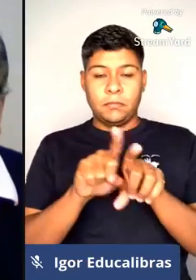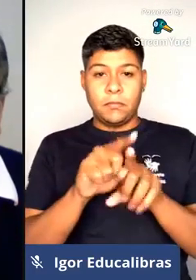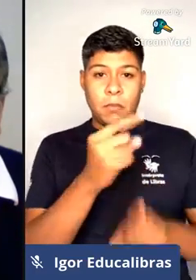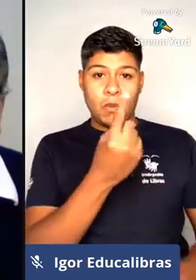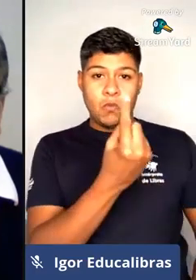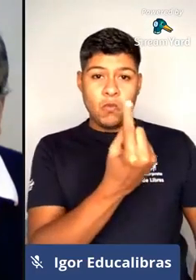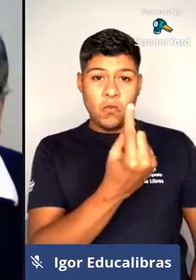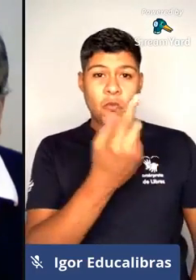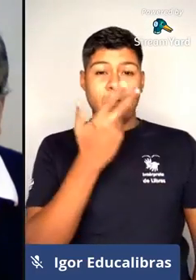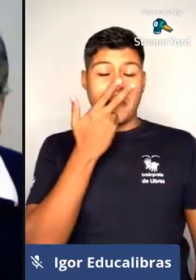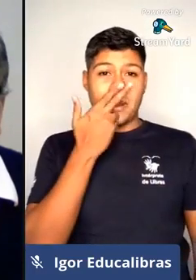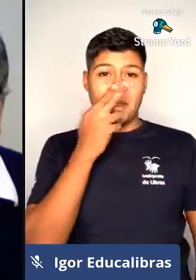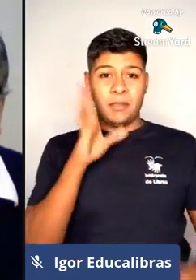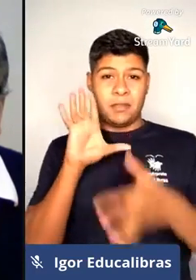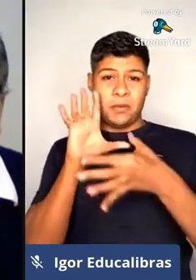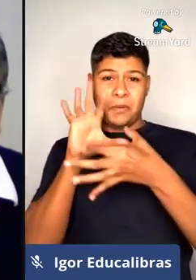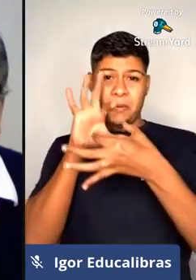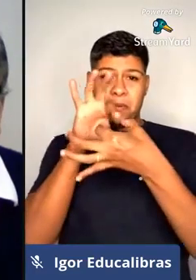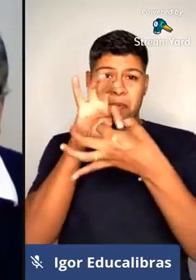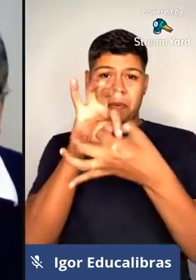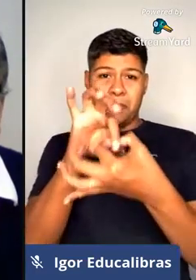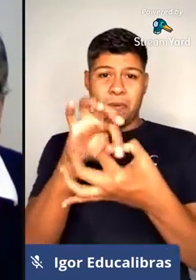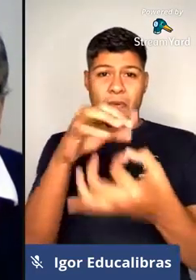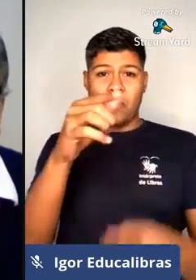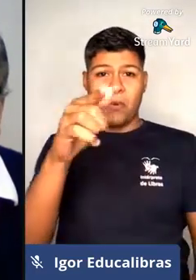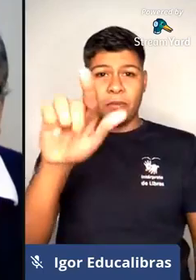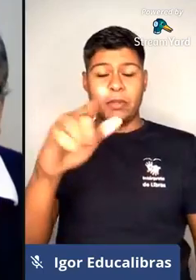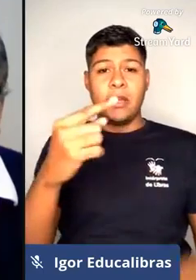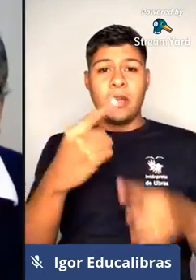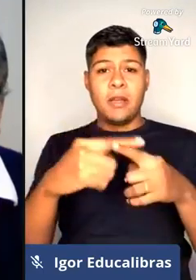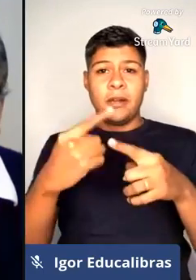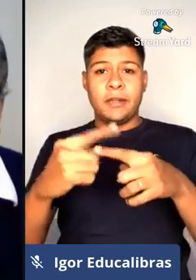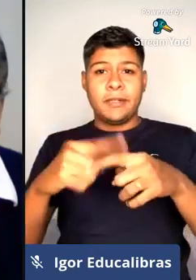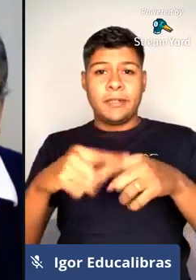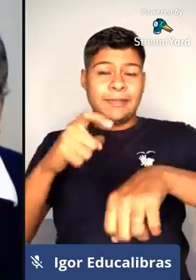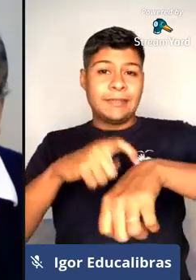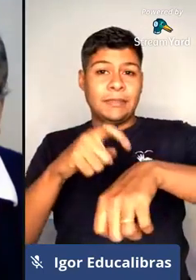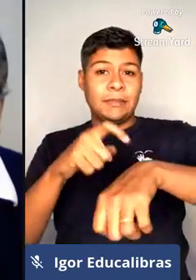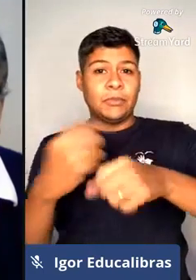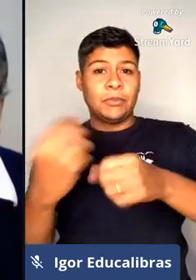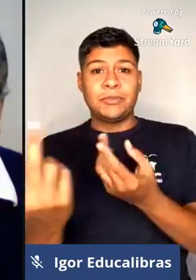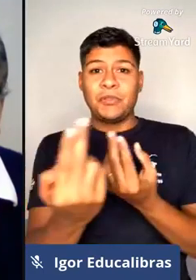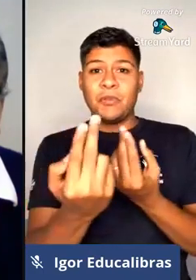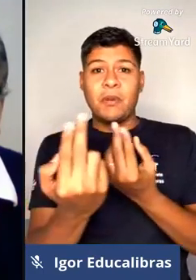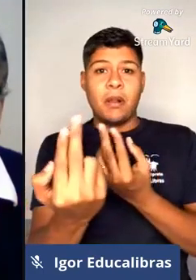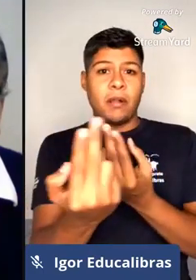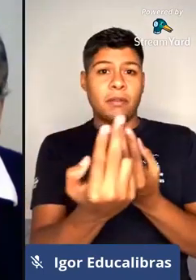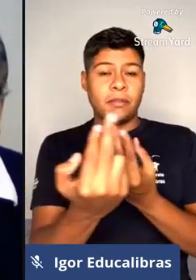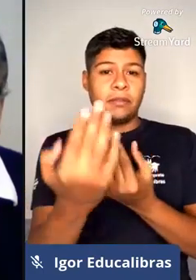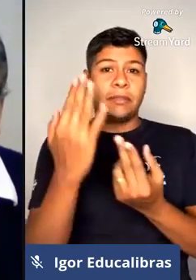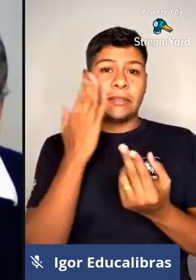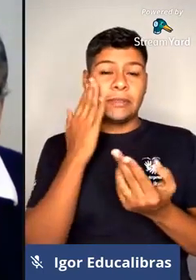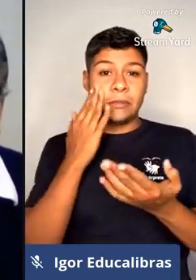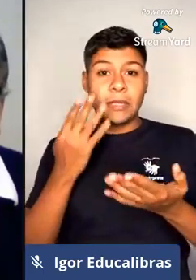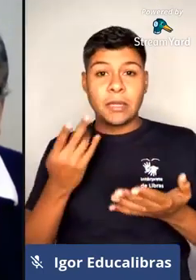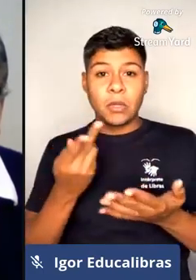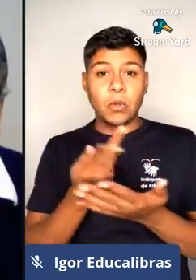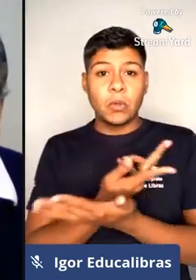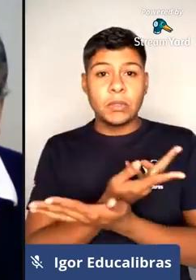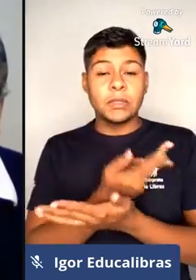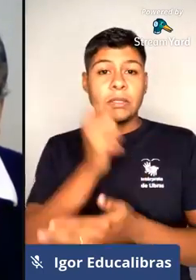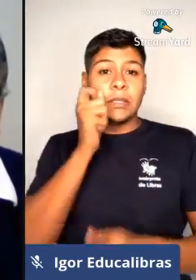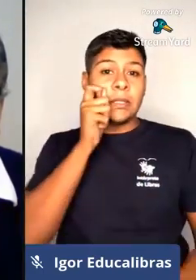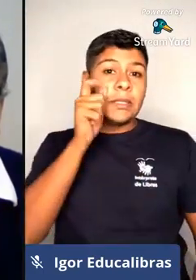quase que consequência da outra, ou elas estão no mesmo timeline né, de ações com